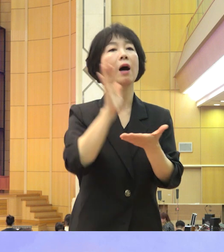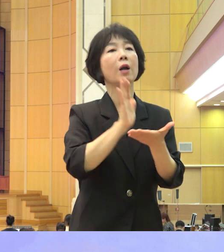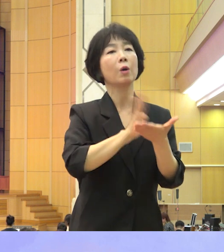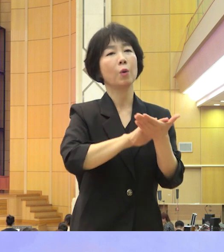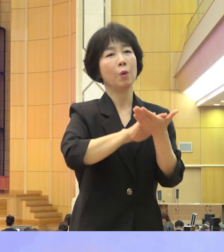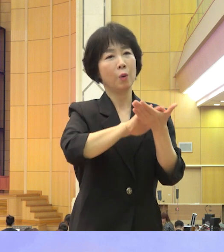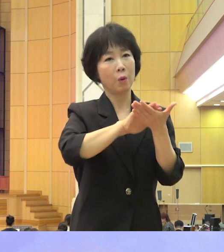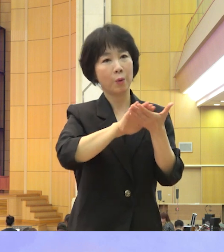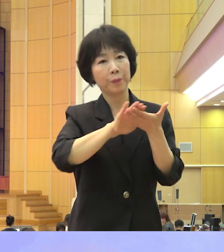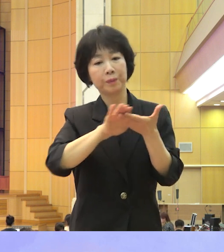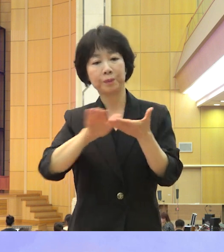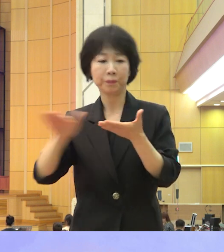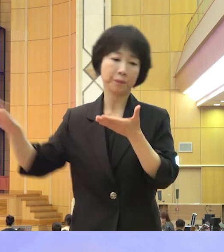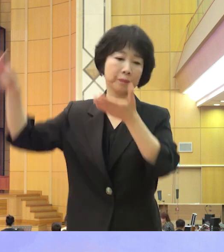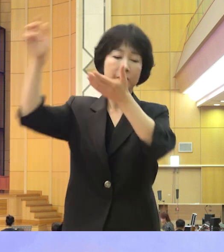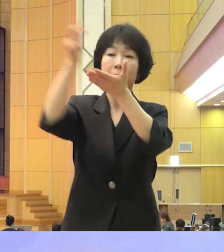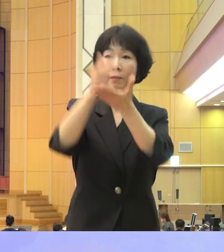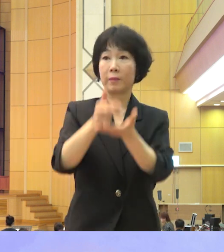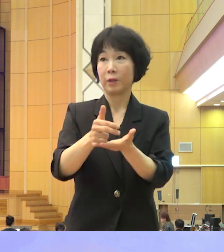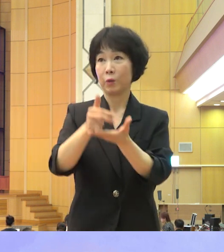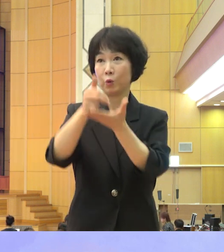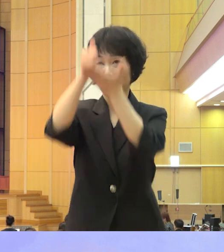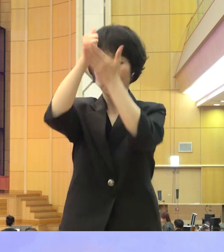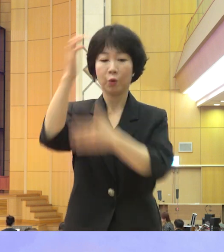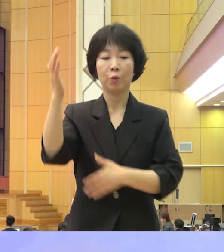여호와 샬롬